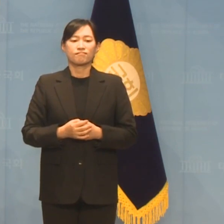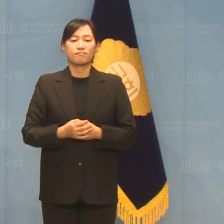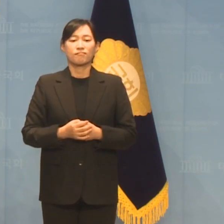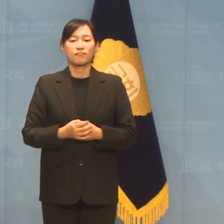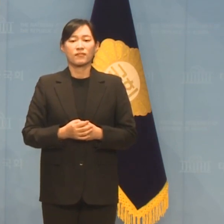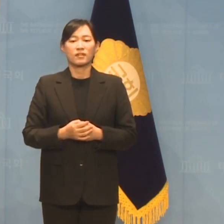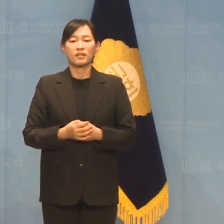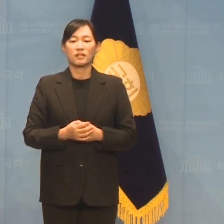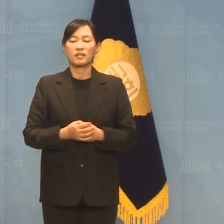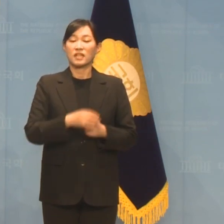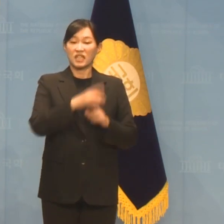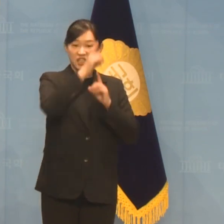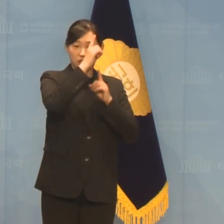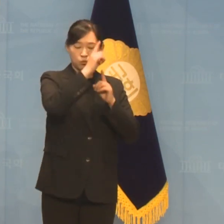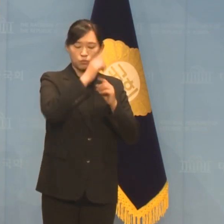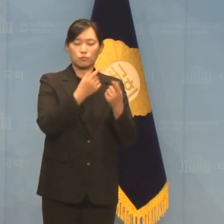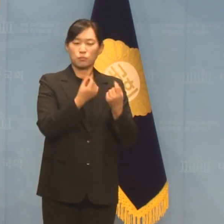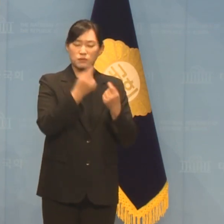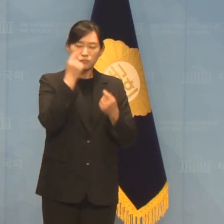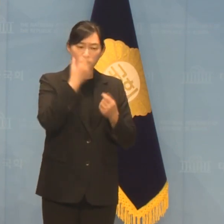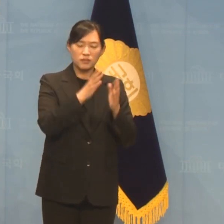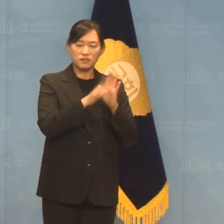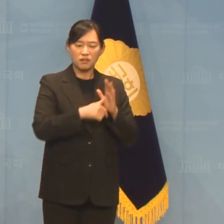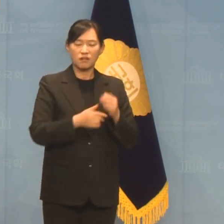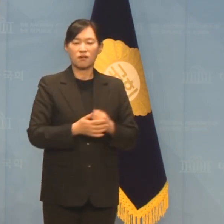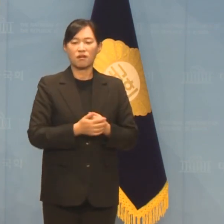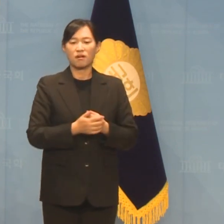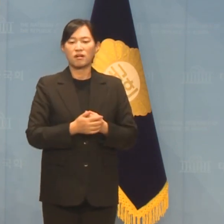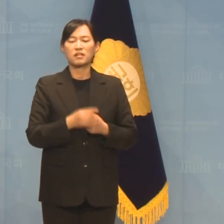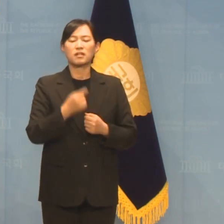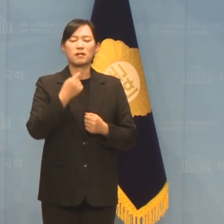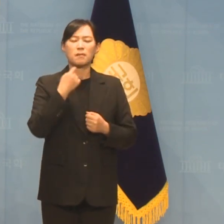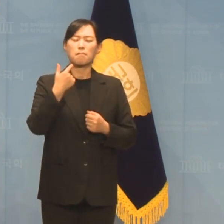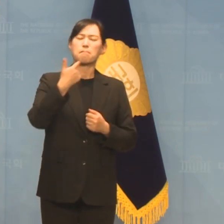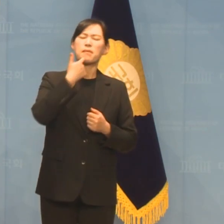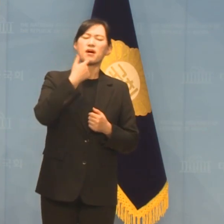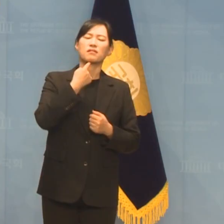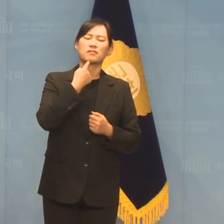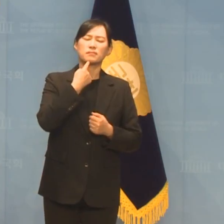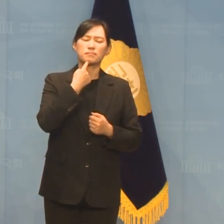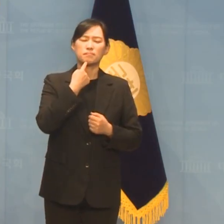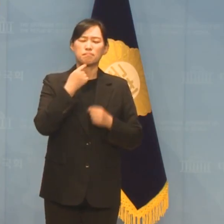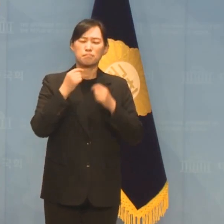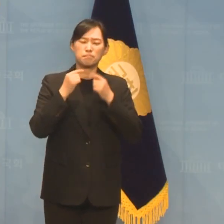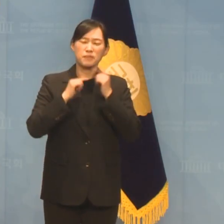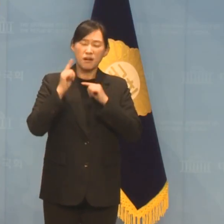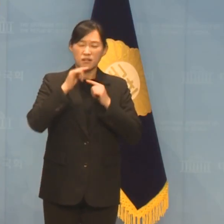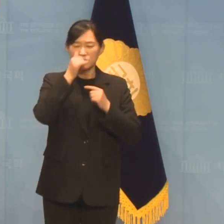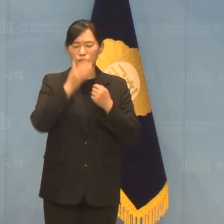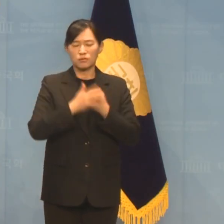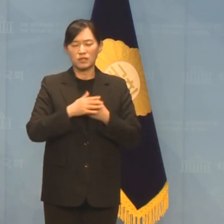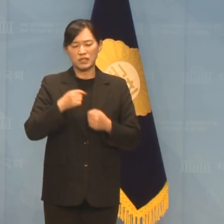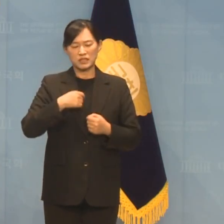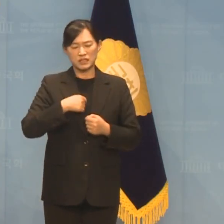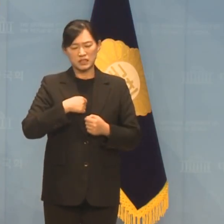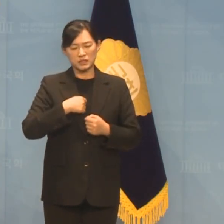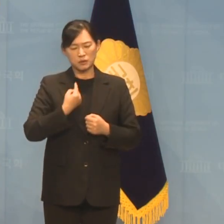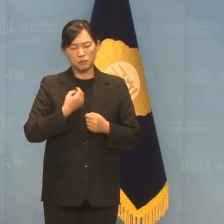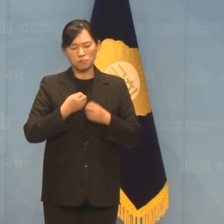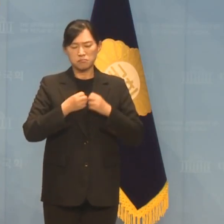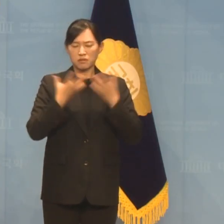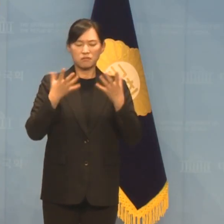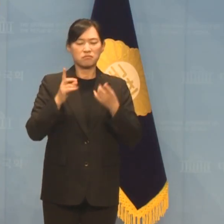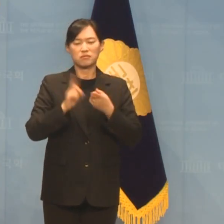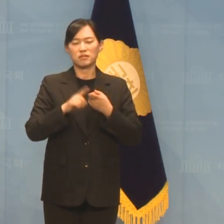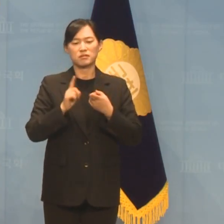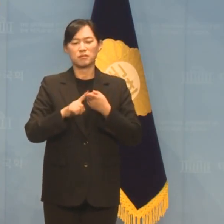리 씨 역시 같은 질문에 팔을 뚫고 턱에 맞았어요. 자폭에 아무런 물질적 그런 게